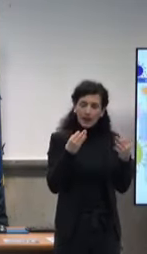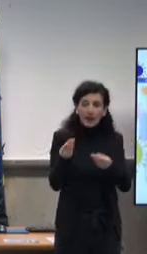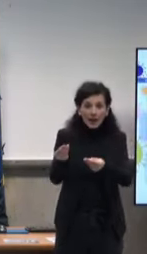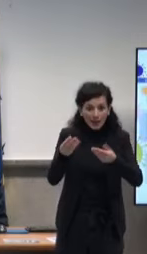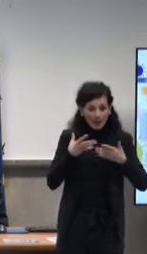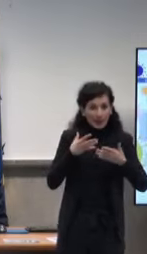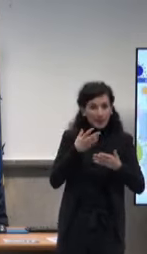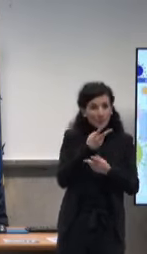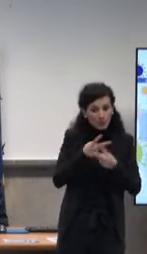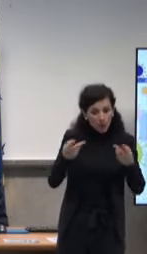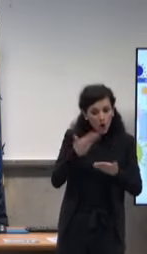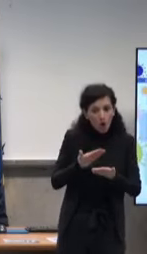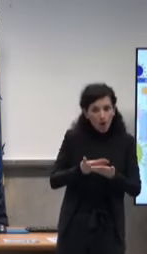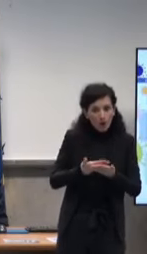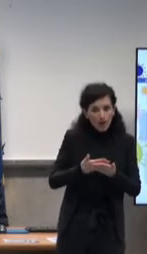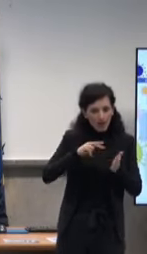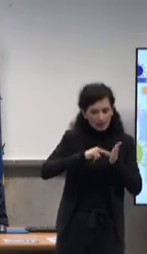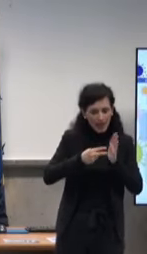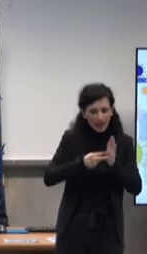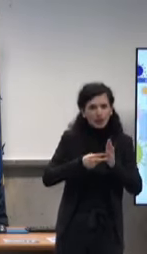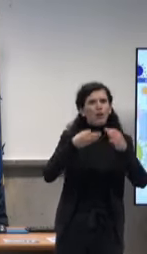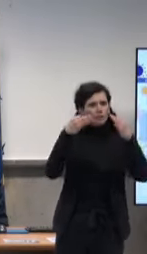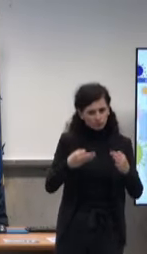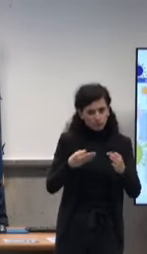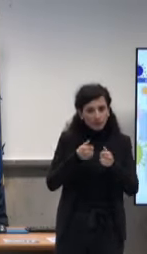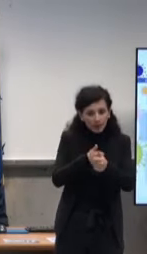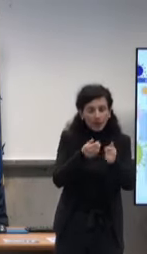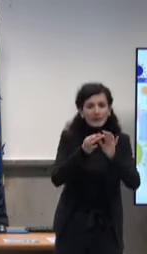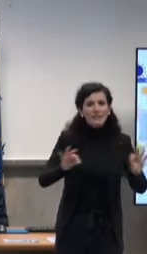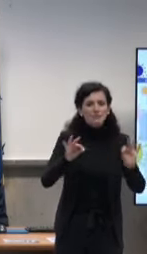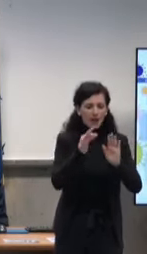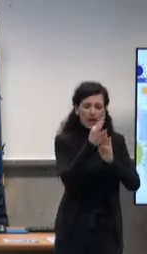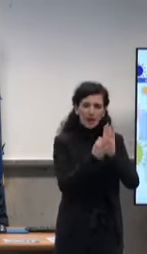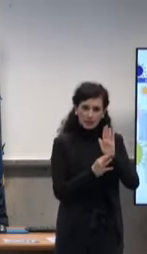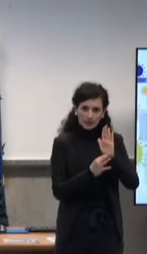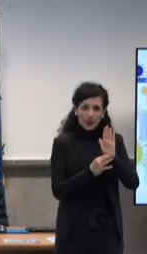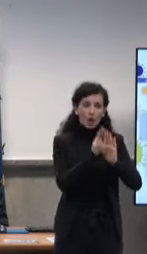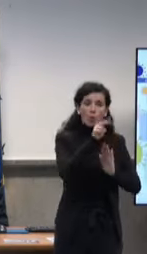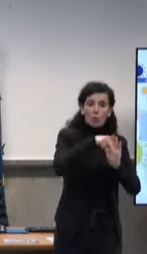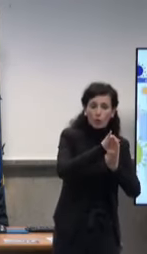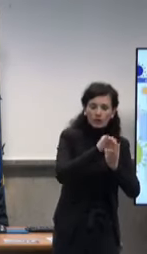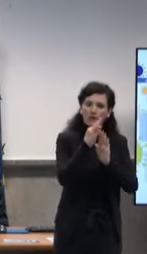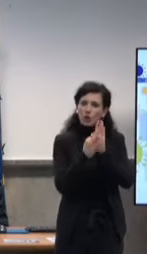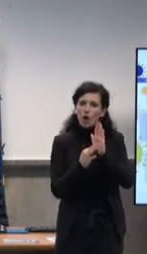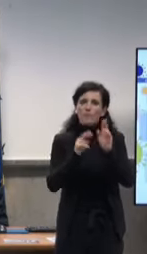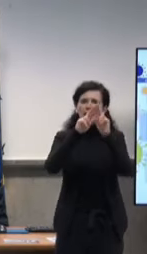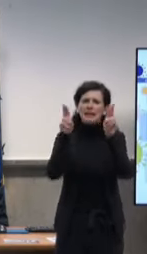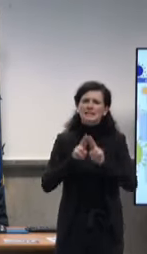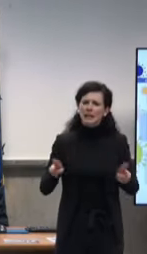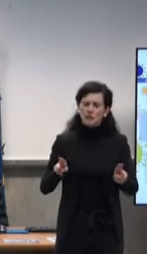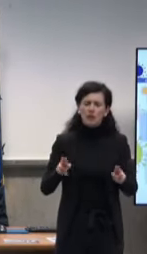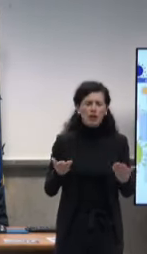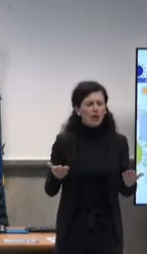cui le riceviamo e sono coerenti con le norme uni e con le norme internazionali noi ci metteremo un